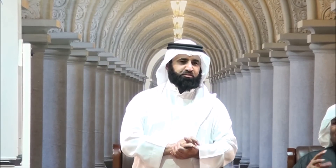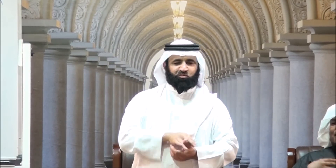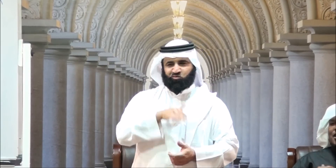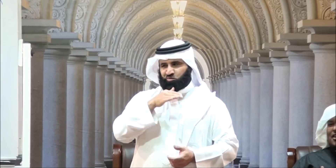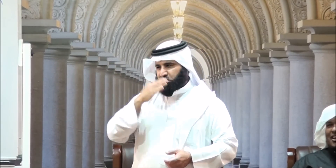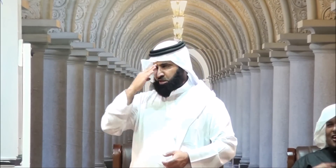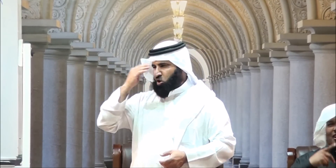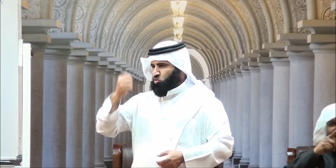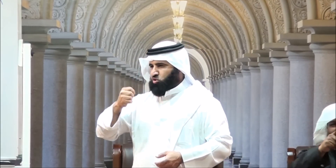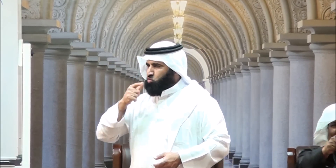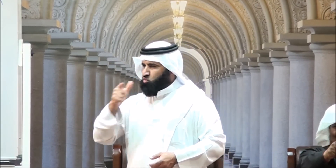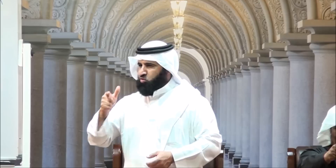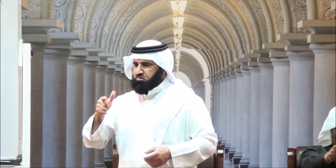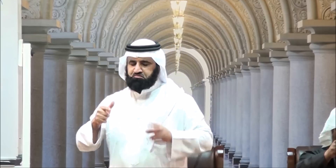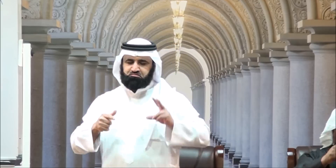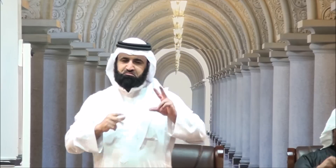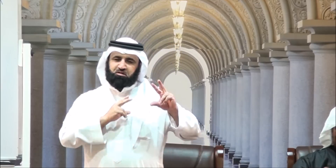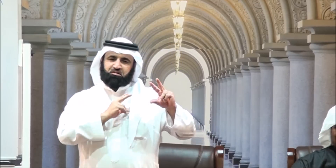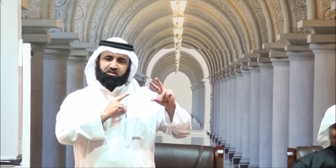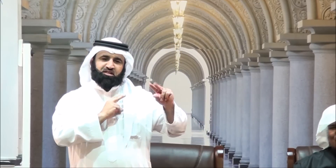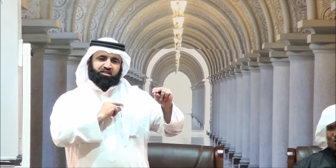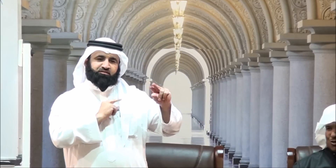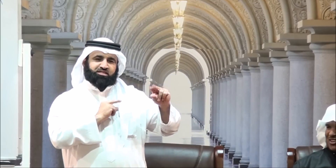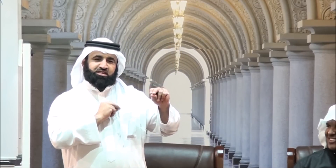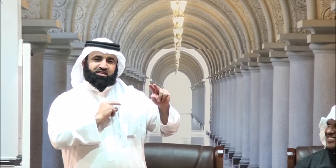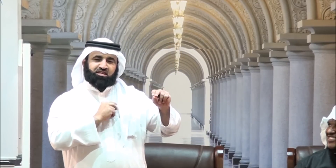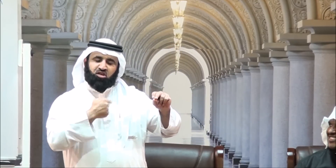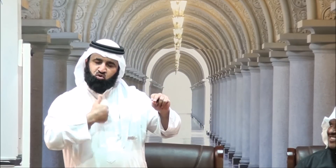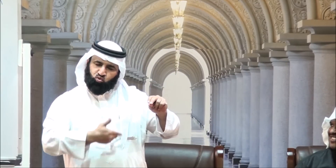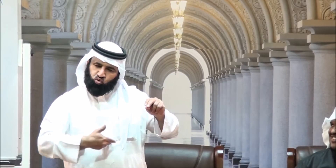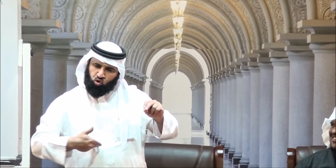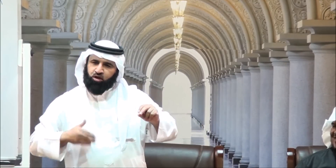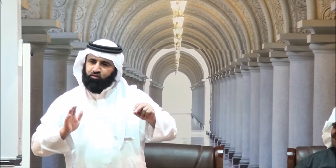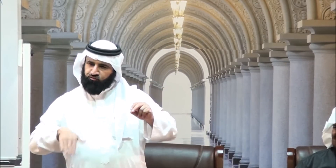قال أخرجني الذي أخرجكما أخرجني الجوع